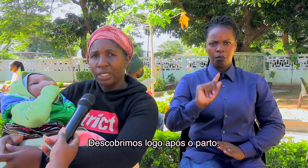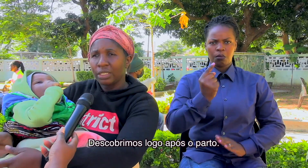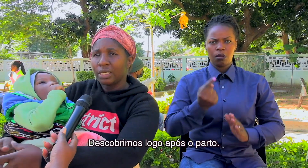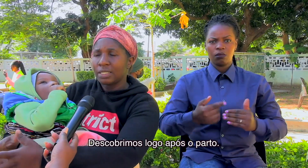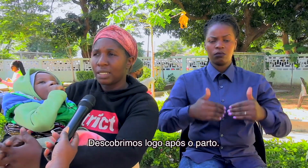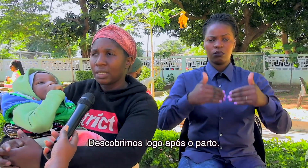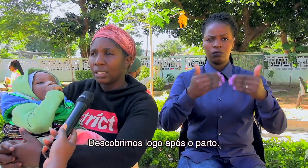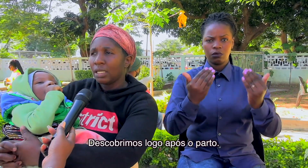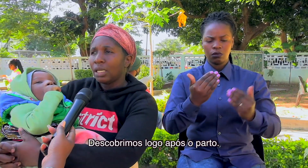dele nascer,